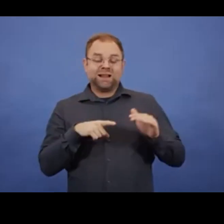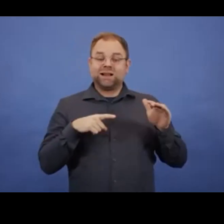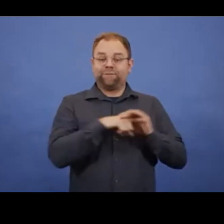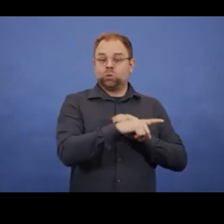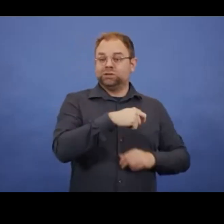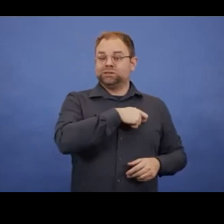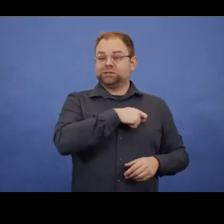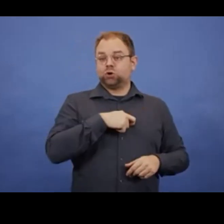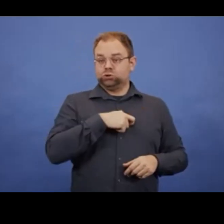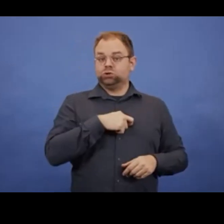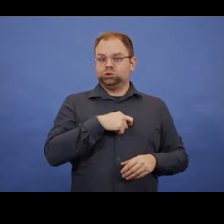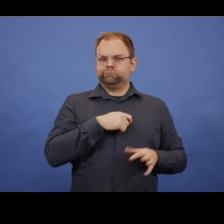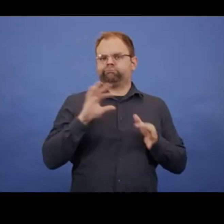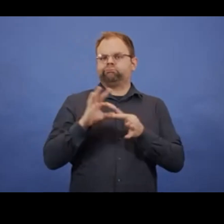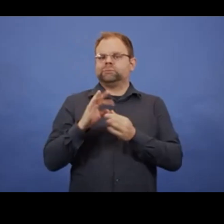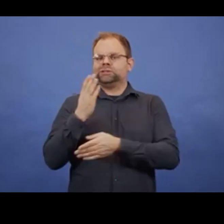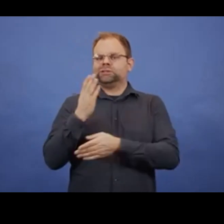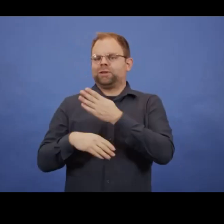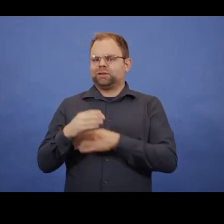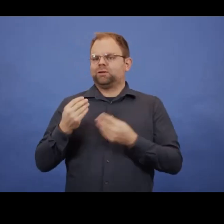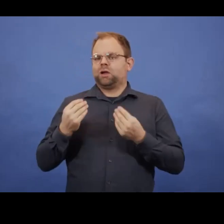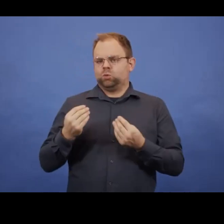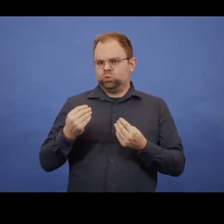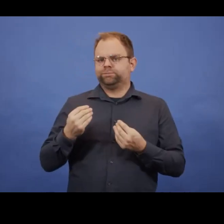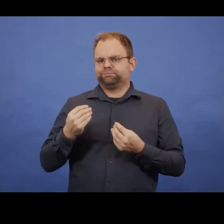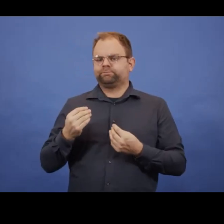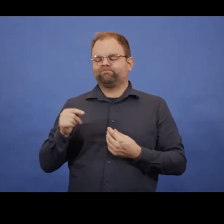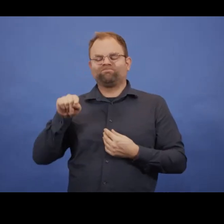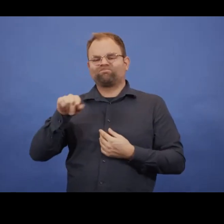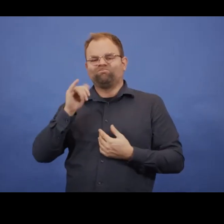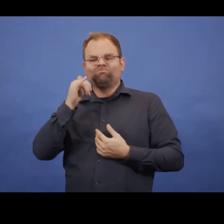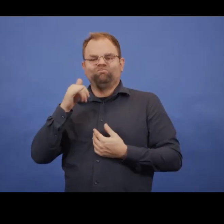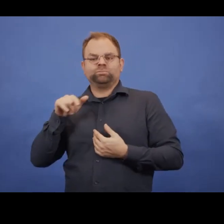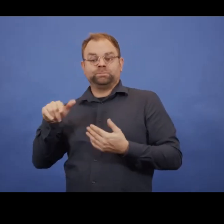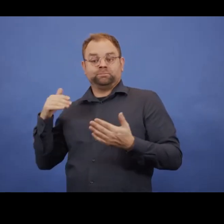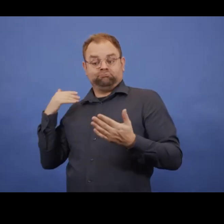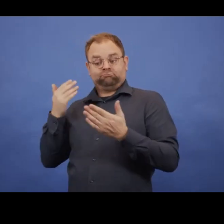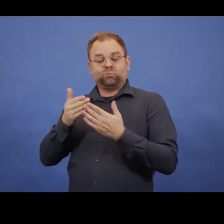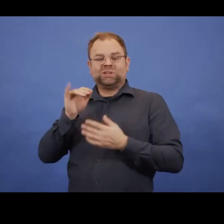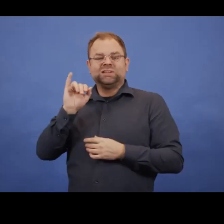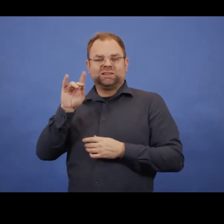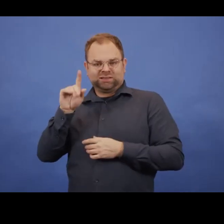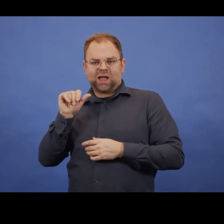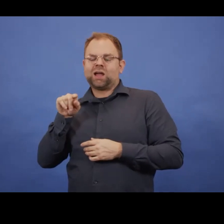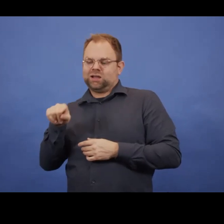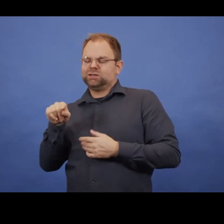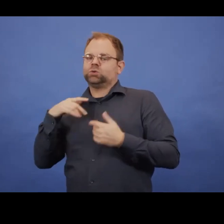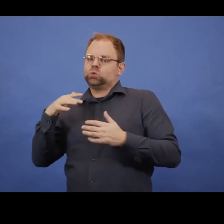El aspecto clave en el trabajo de IDA y